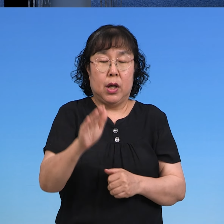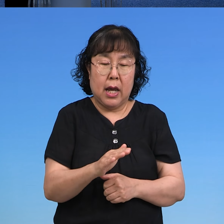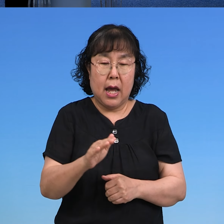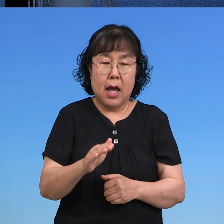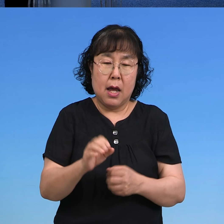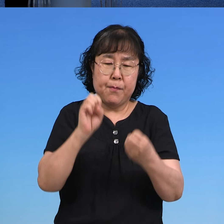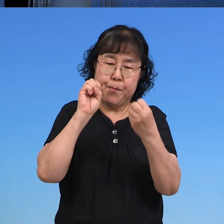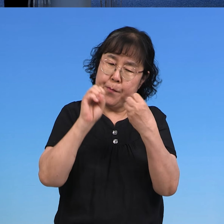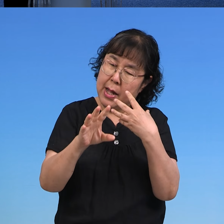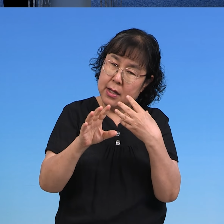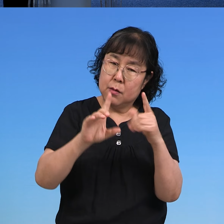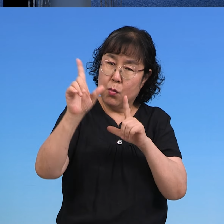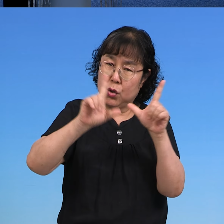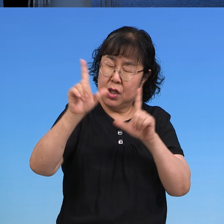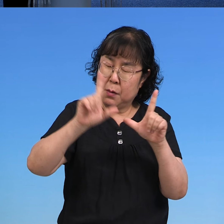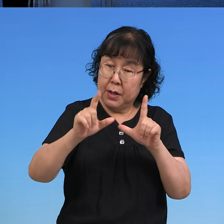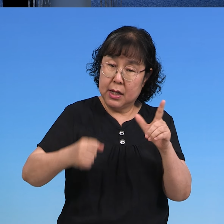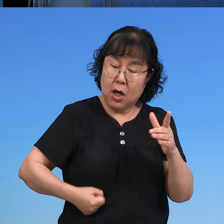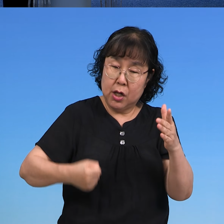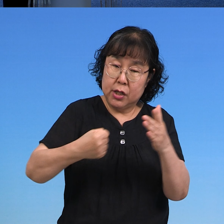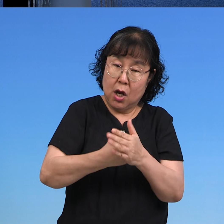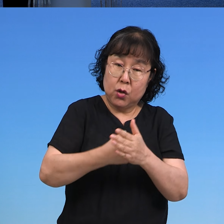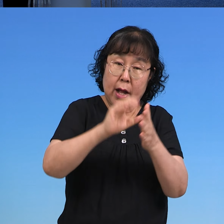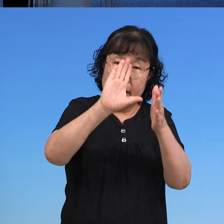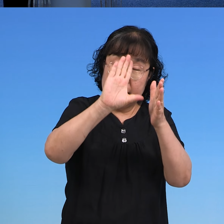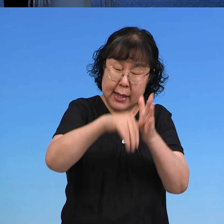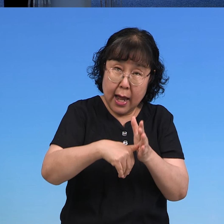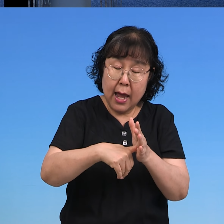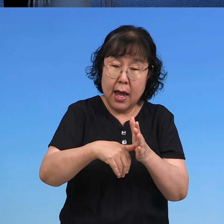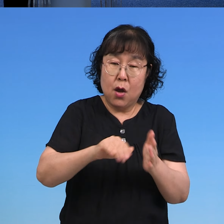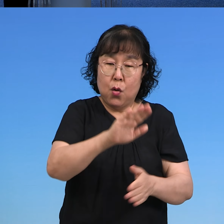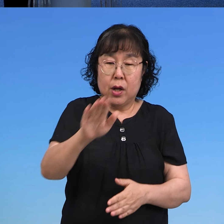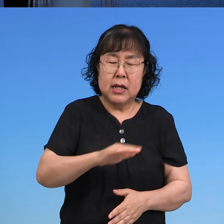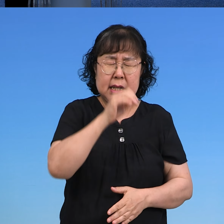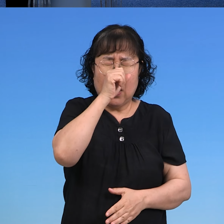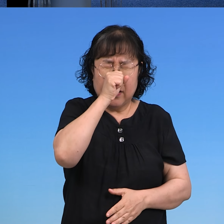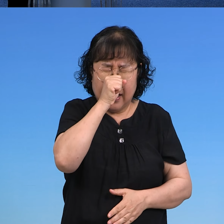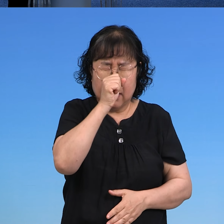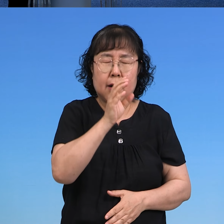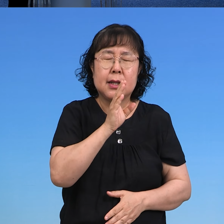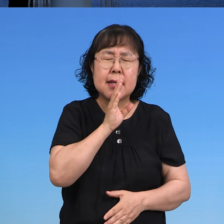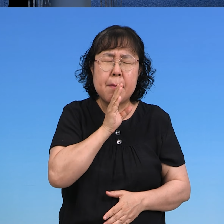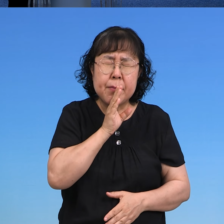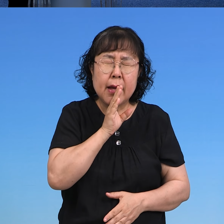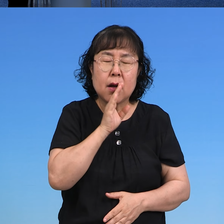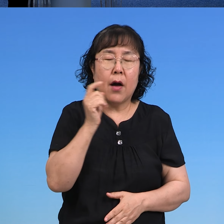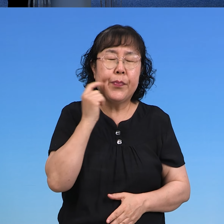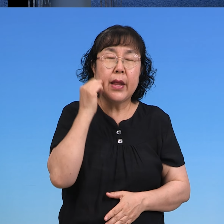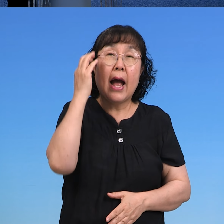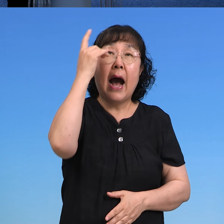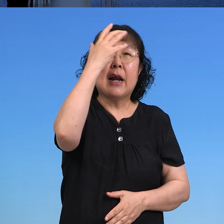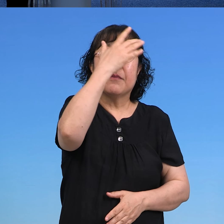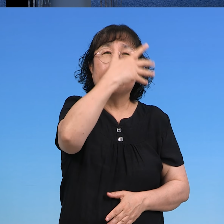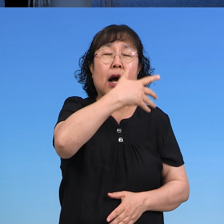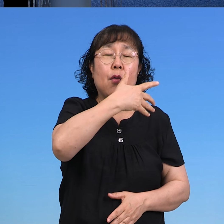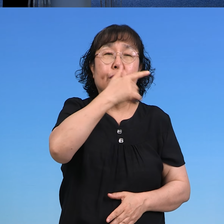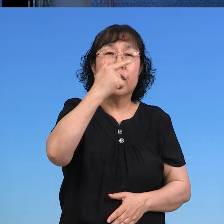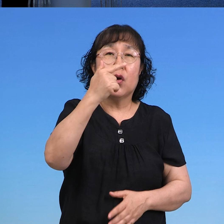순간 우리는 선한 것과 참된 것과 아름다운 것을 볼 수 없게